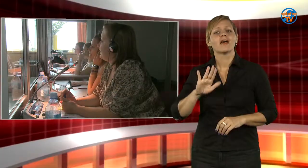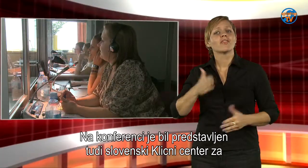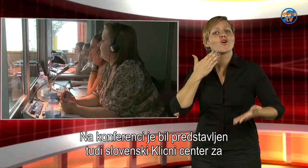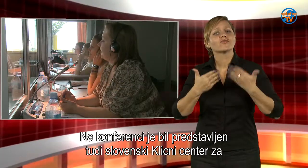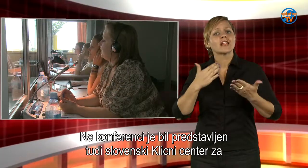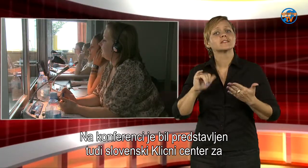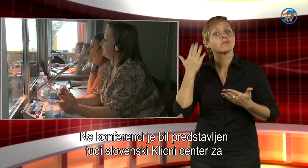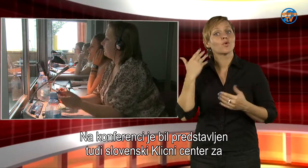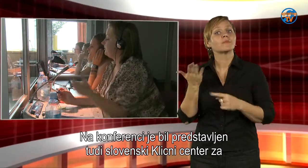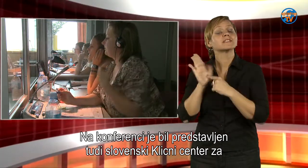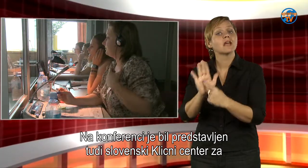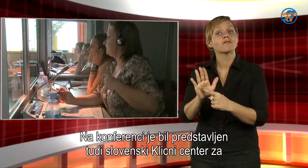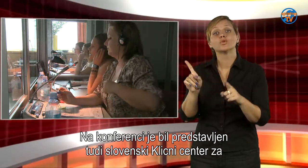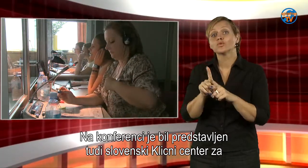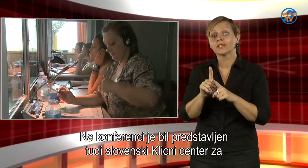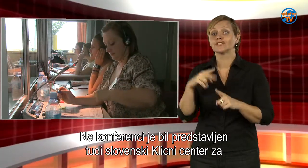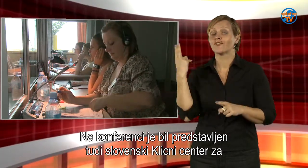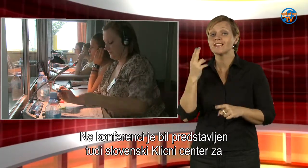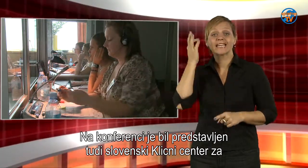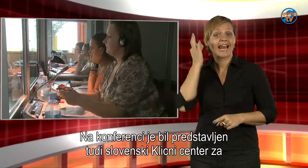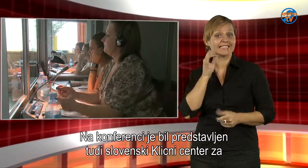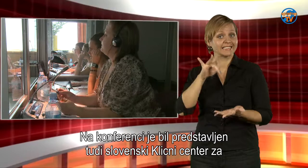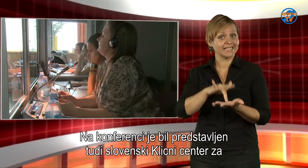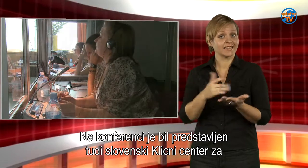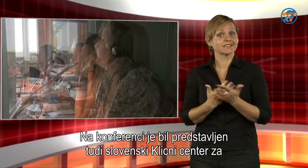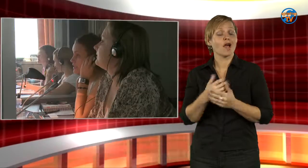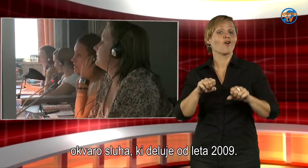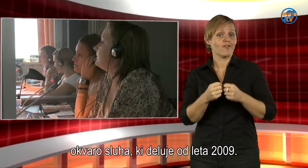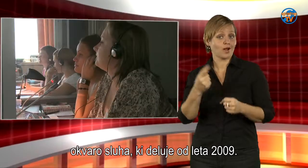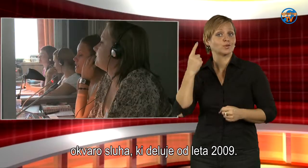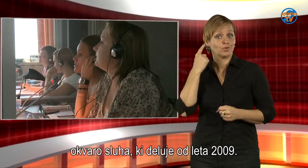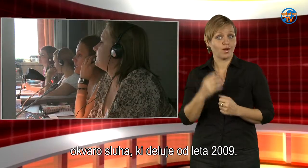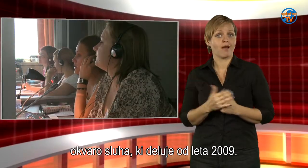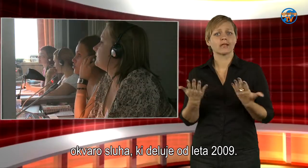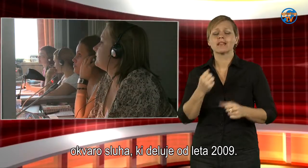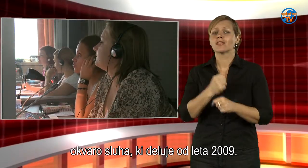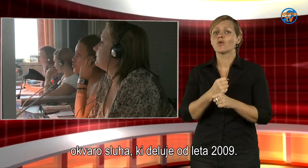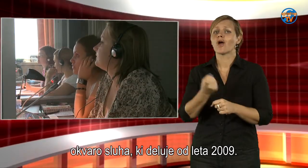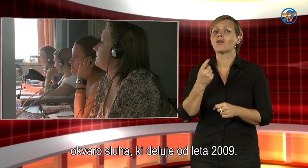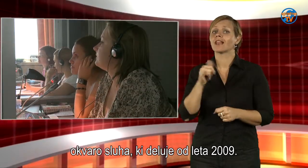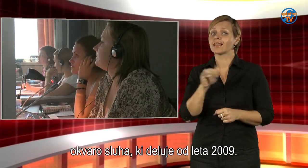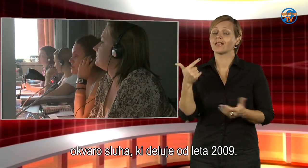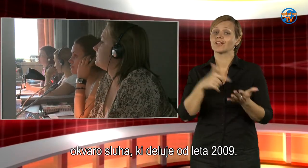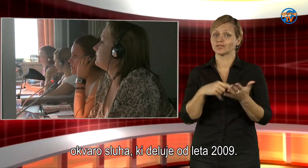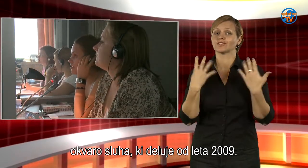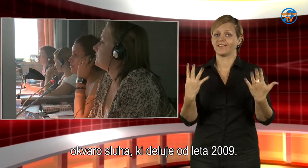Na konferenci je bil predstavljen tudi Slovenski klicni center za okvaro sluha, ki deluje od leta